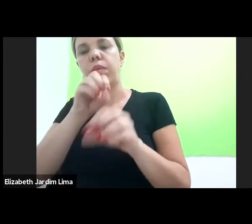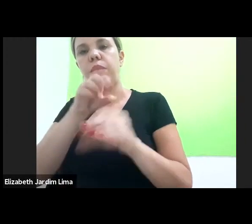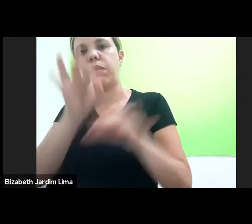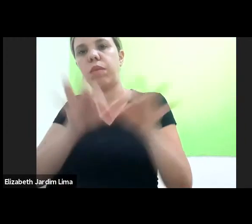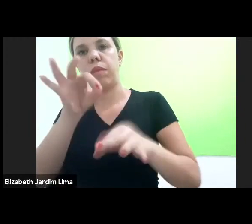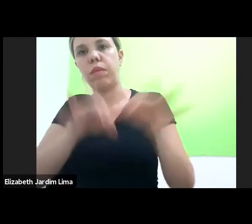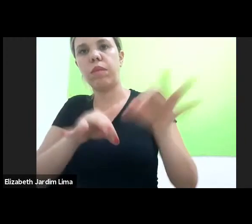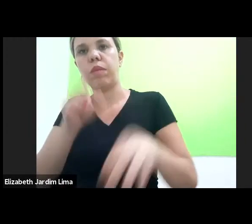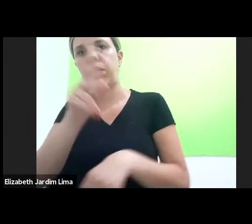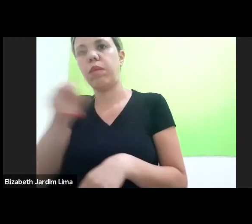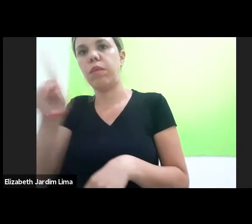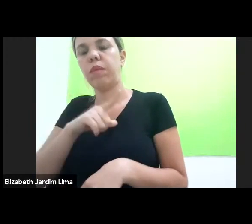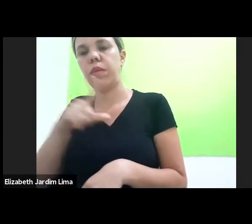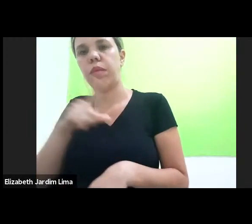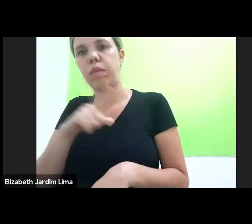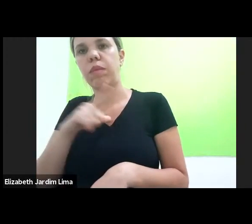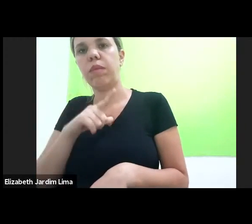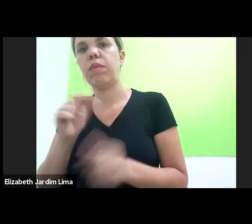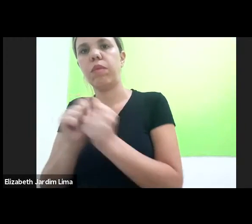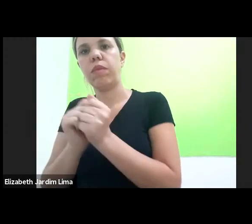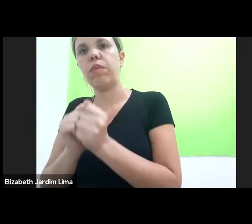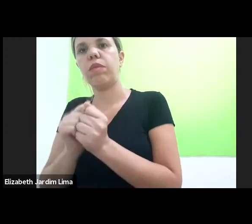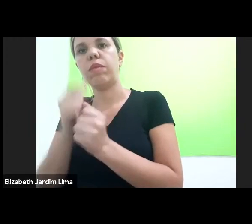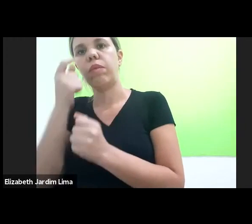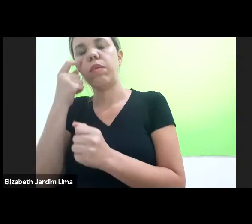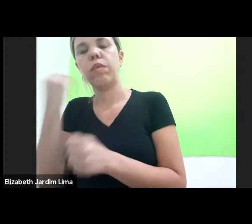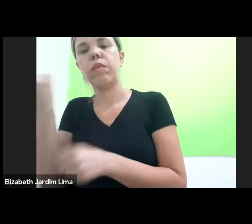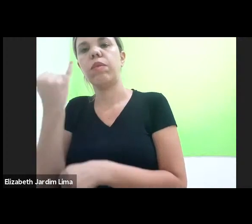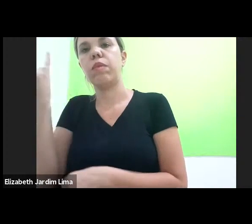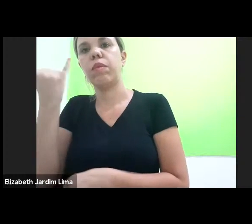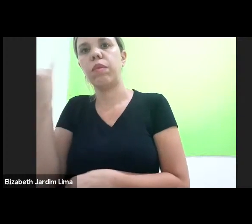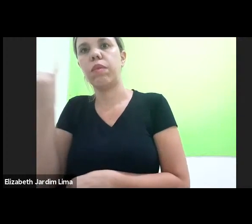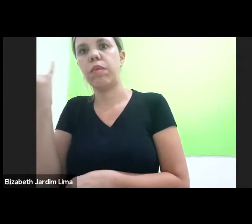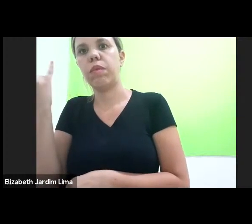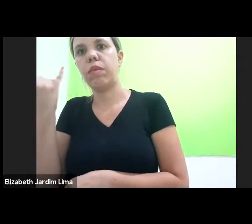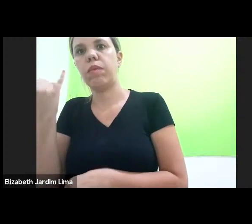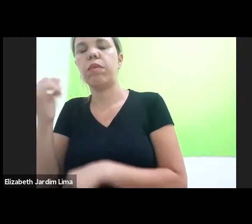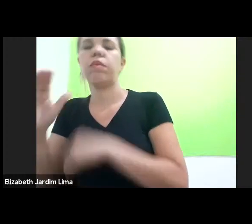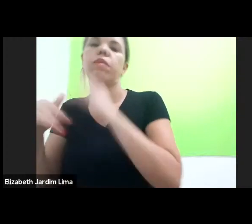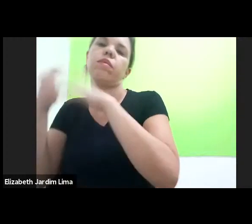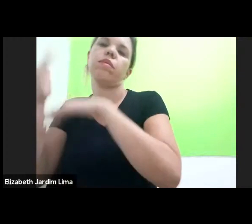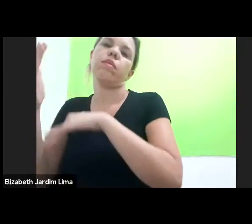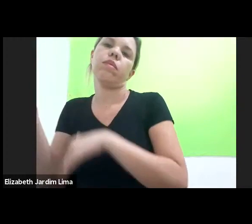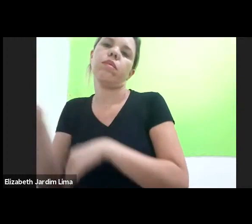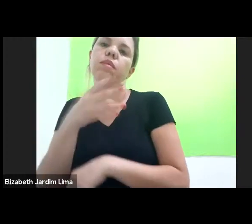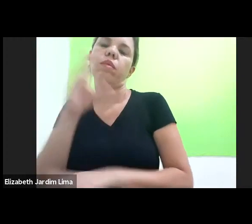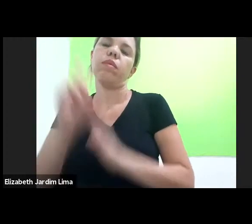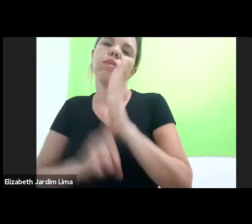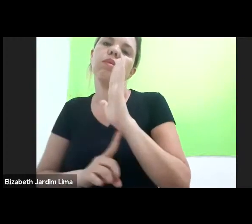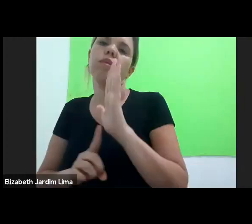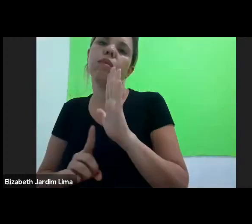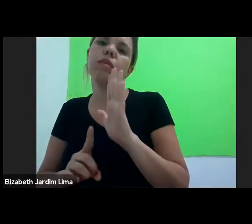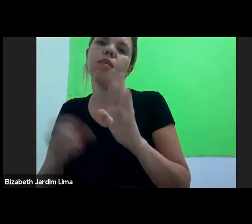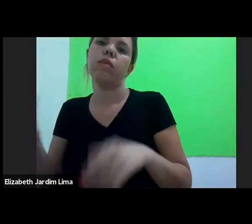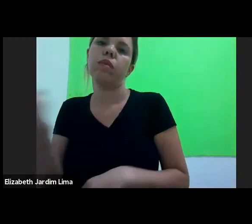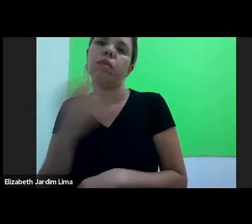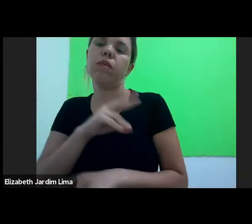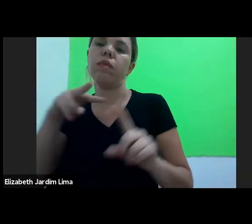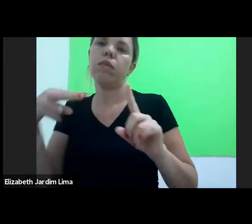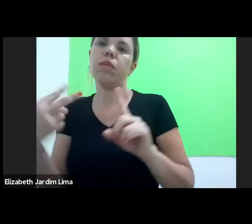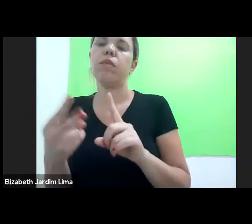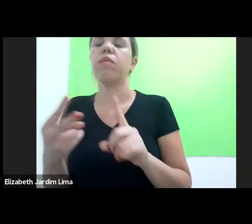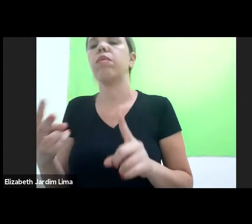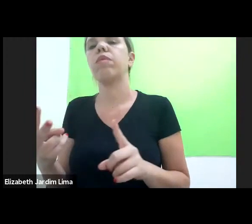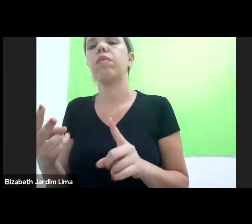professores têm, juntamente com a comunidade, ela é muito importante na construção de um novo direito, na construção de novas perspectivas,